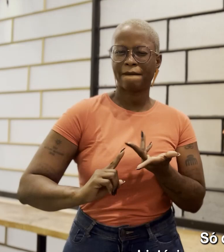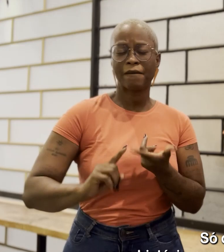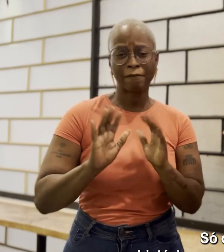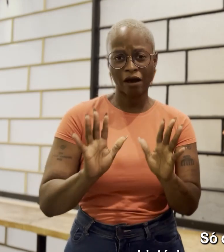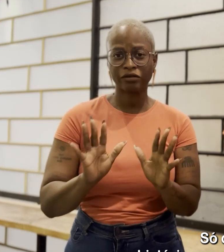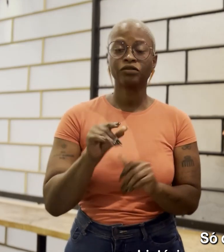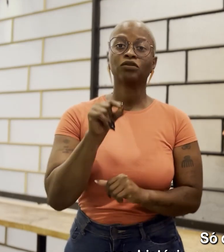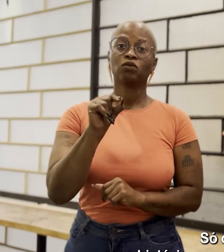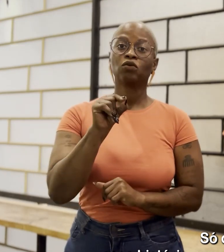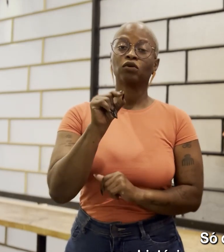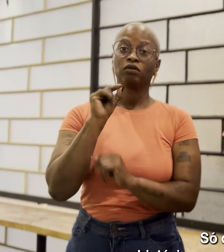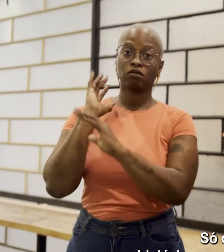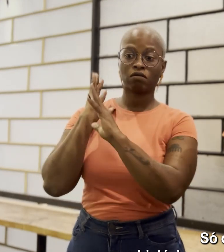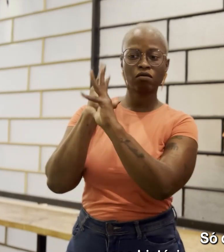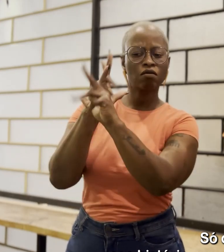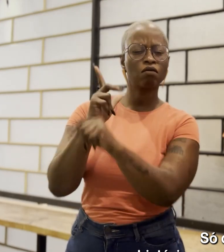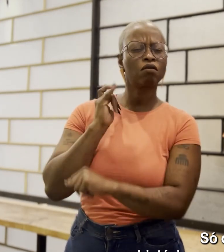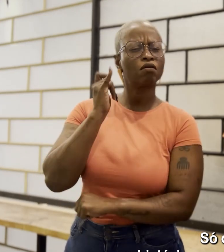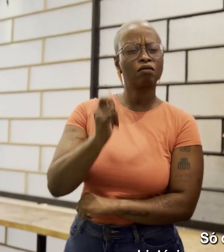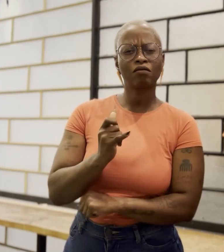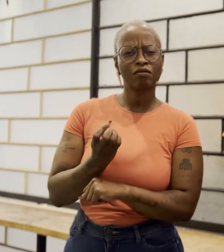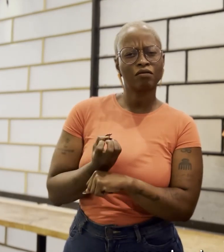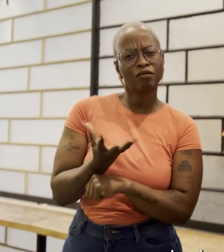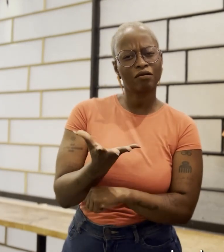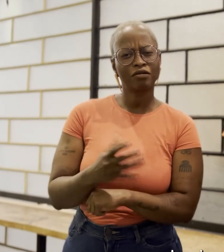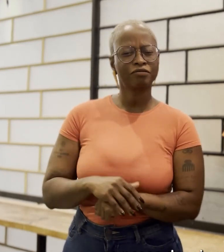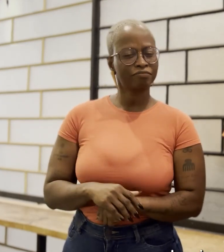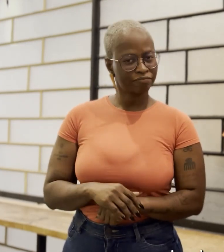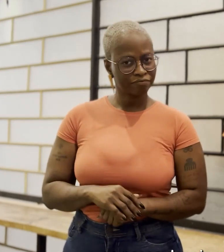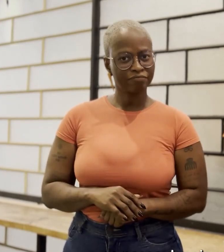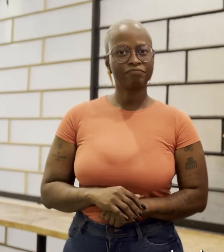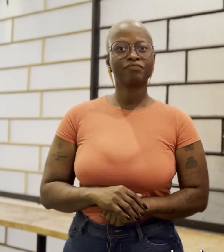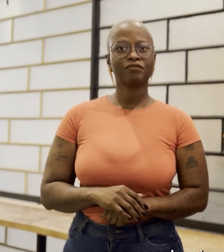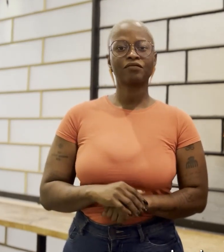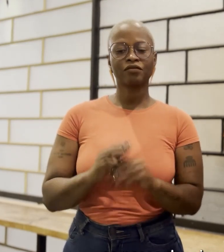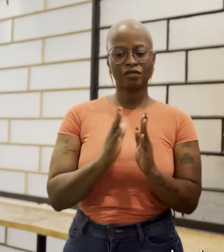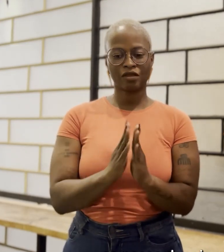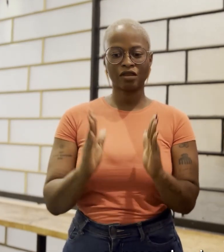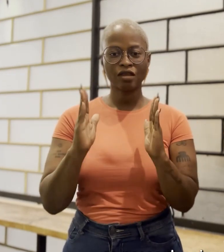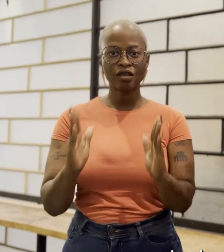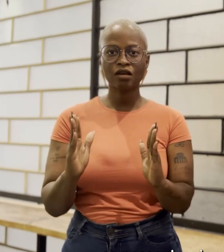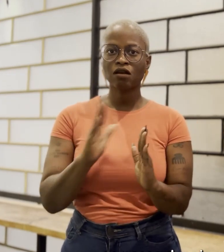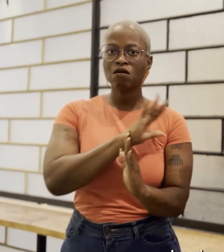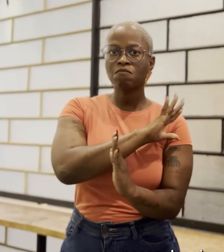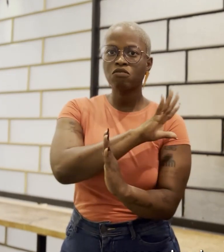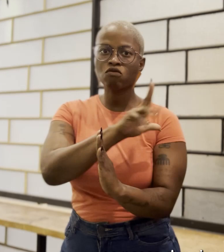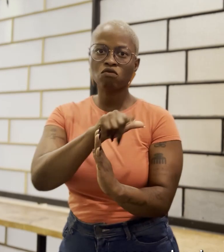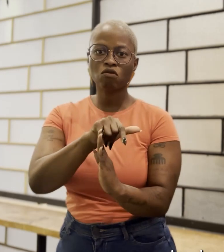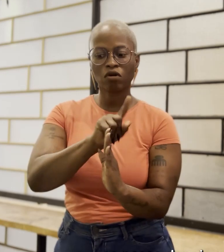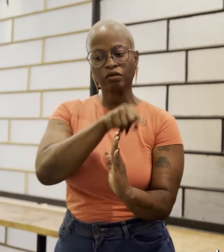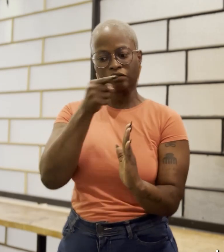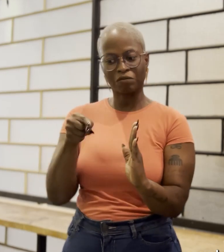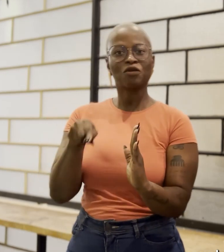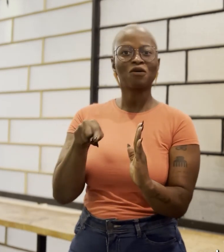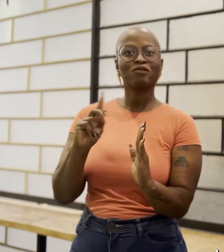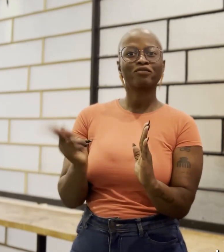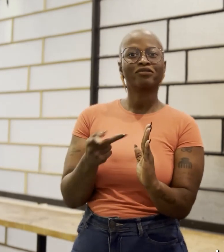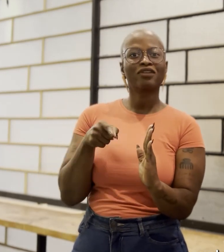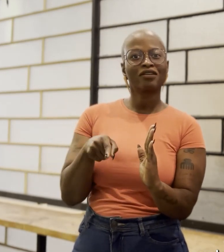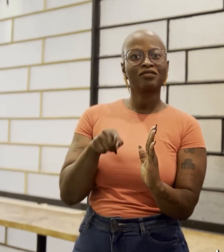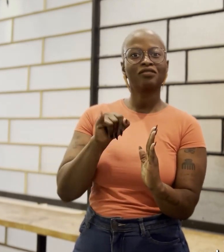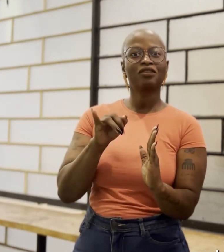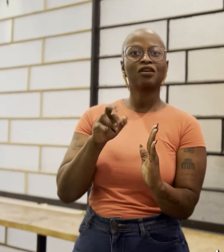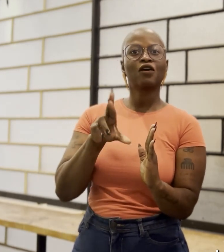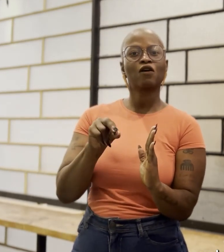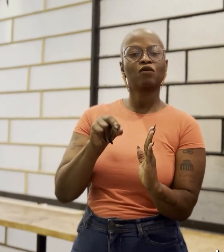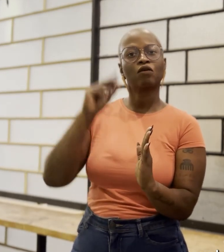Só que essa história que a gente vai contar agora se passa depois que isso tudo aconteceu, quando